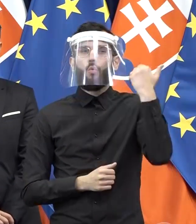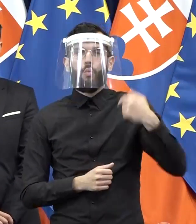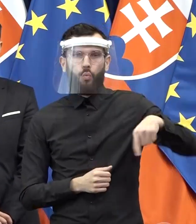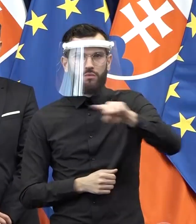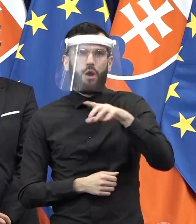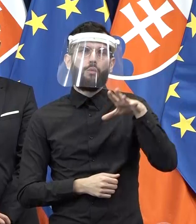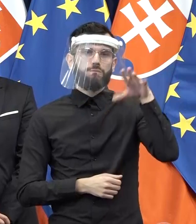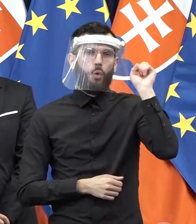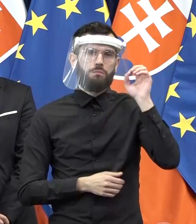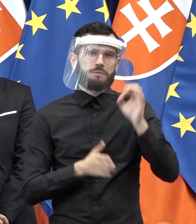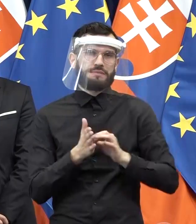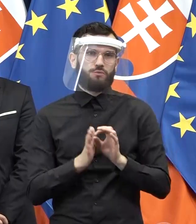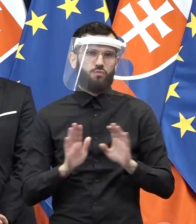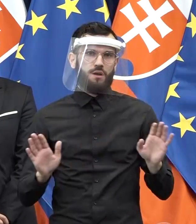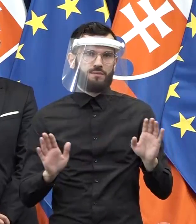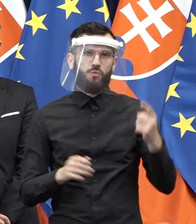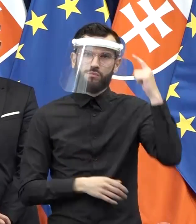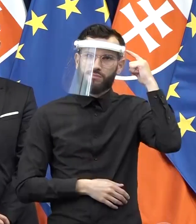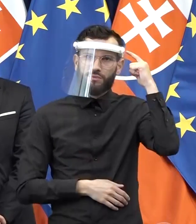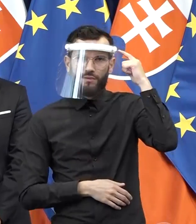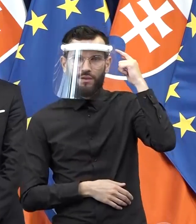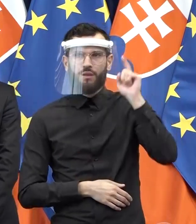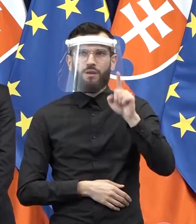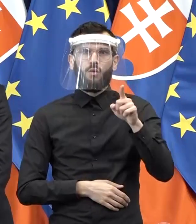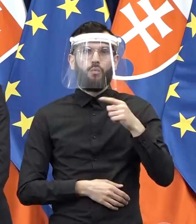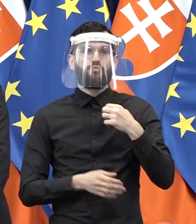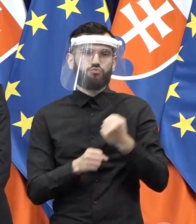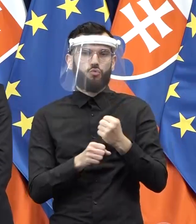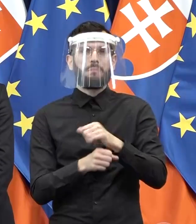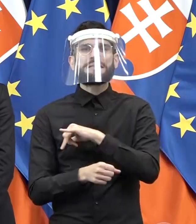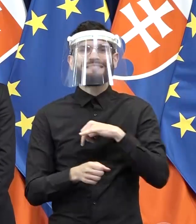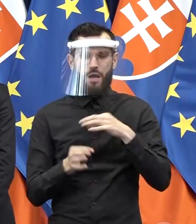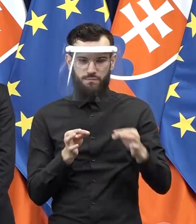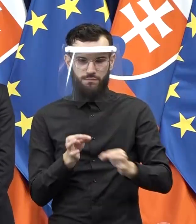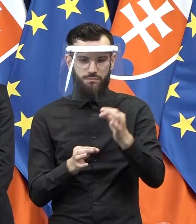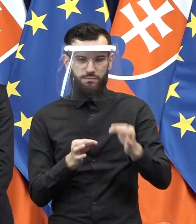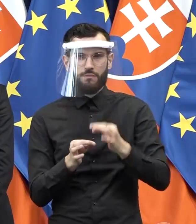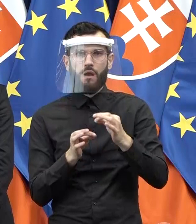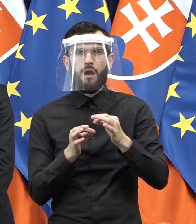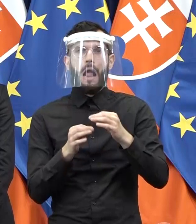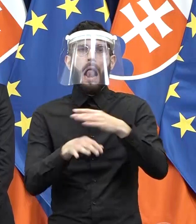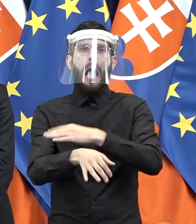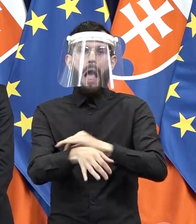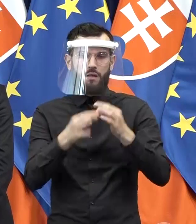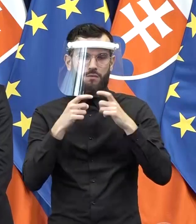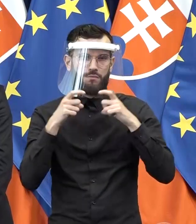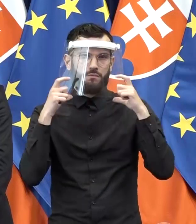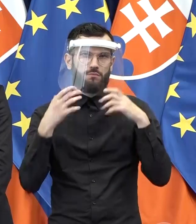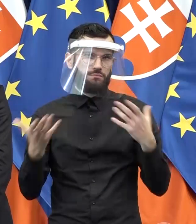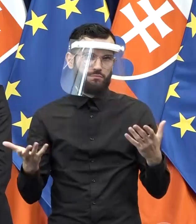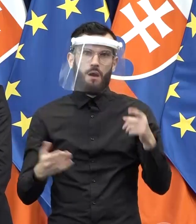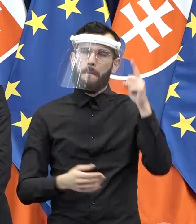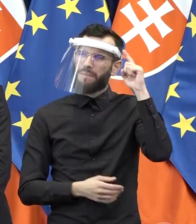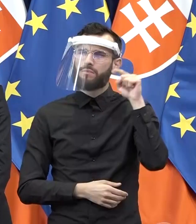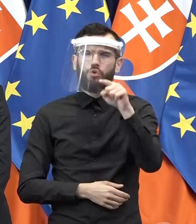situáciu a vynášli sa a začínali si šiť aj vlastné rúška z látkoviny. Ja si myslím, že takéto